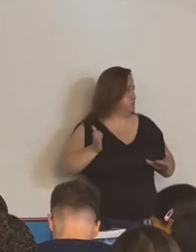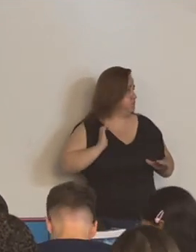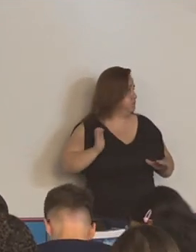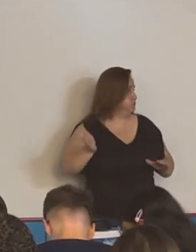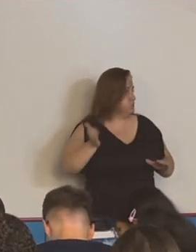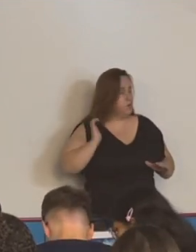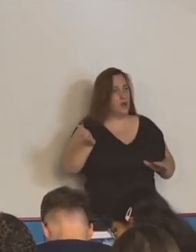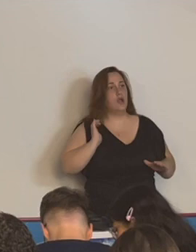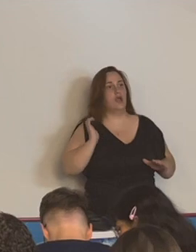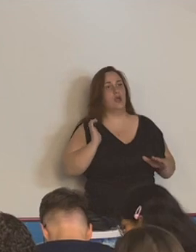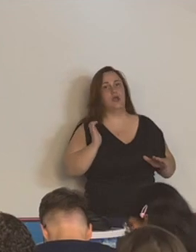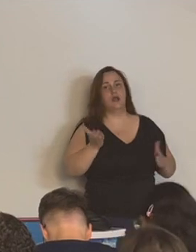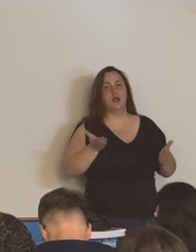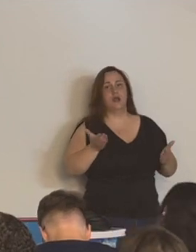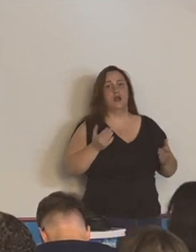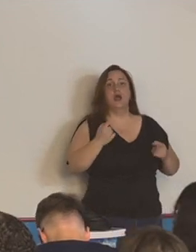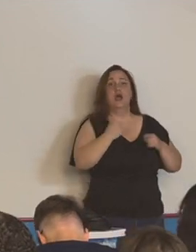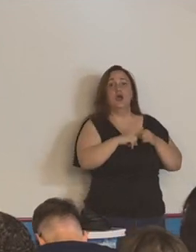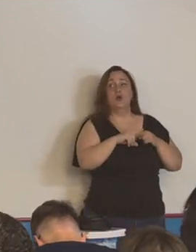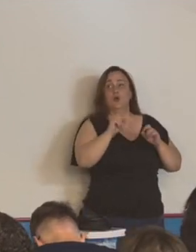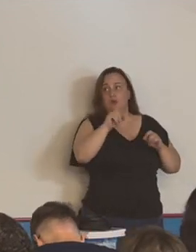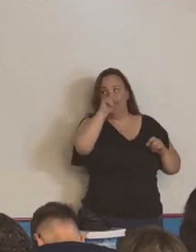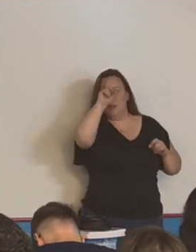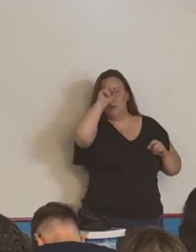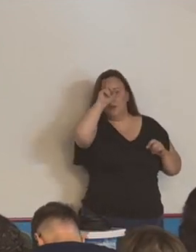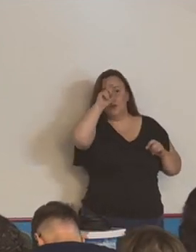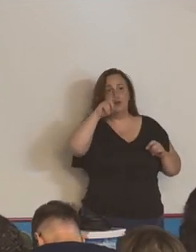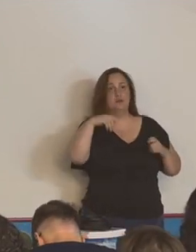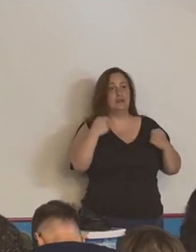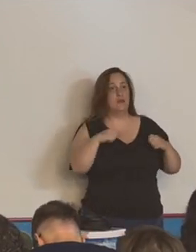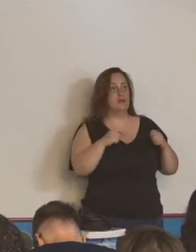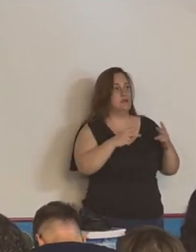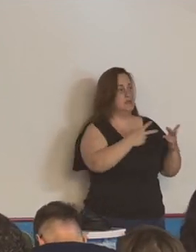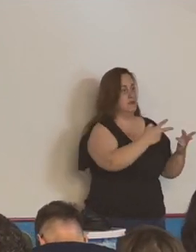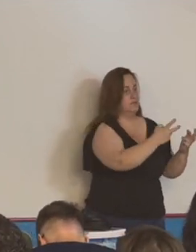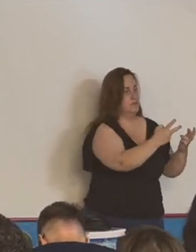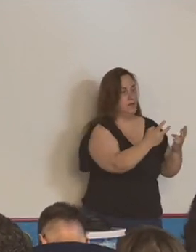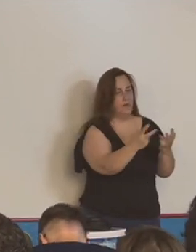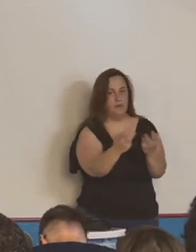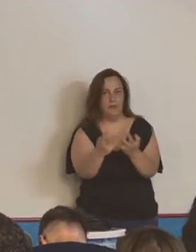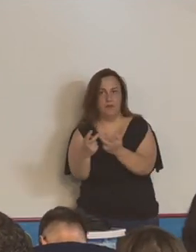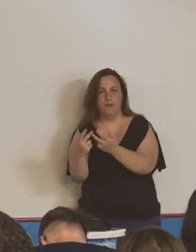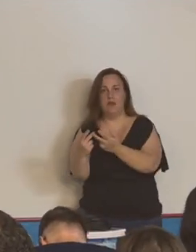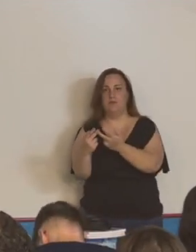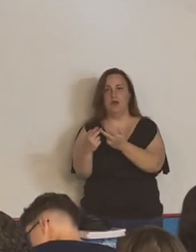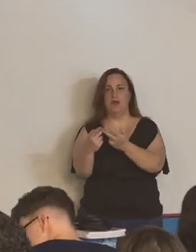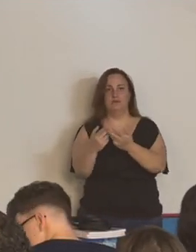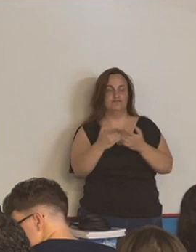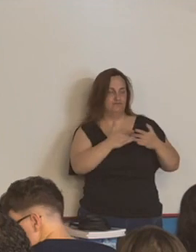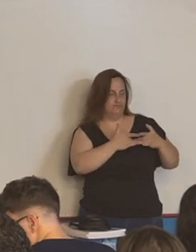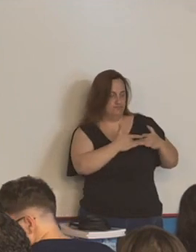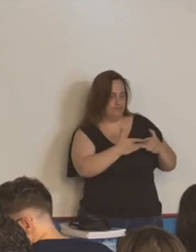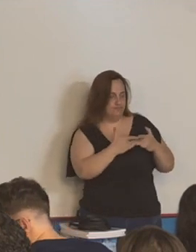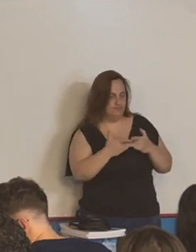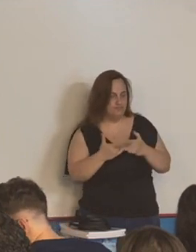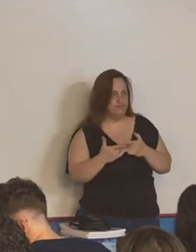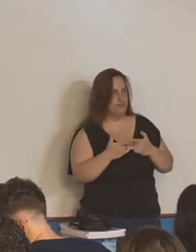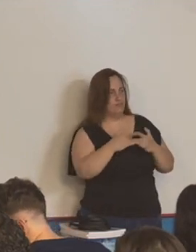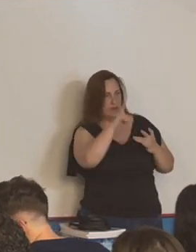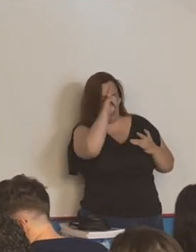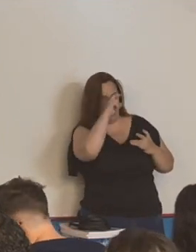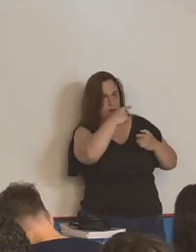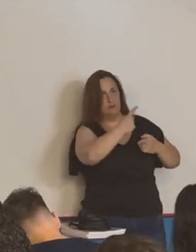são pessoas ricas, porque a Santa Casa de Misericórdia, ela depende de filantropia para existir.